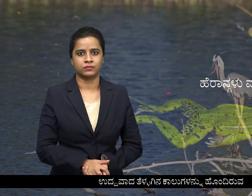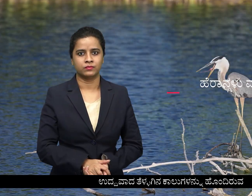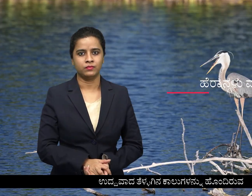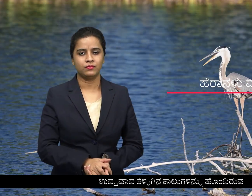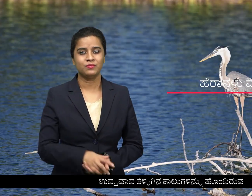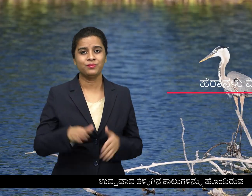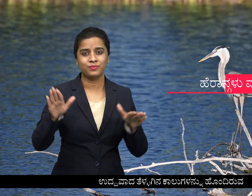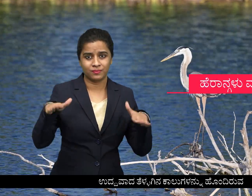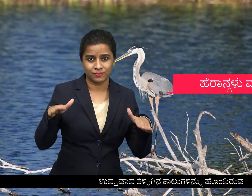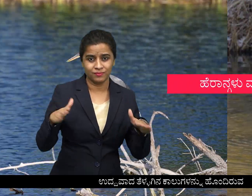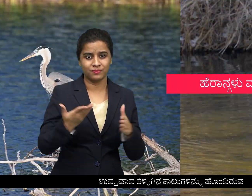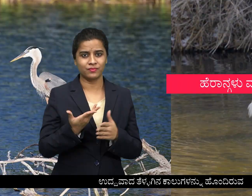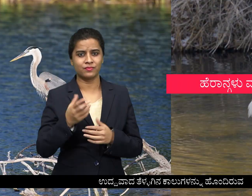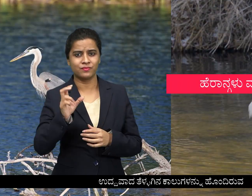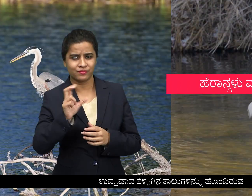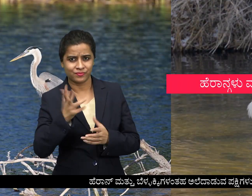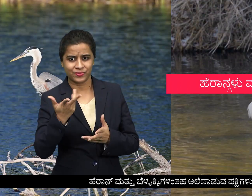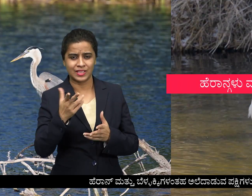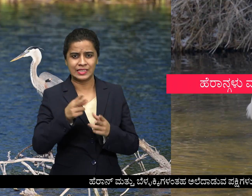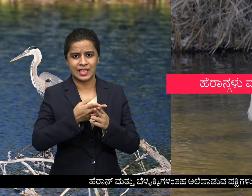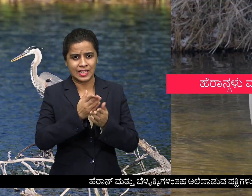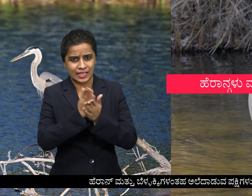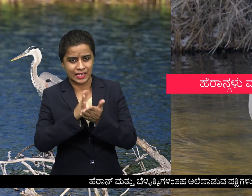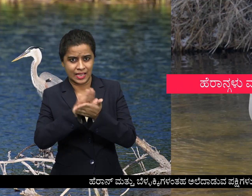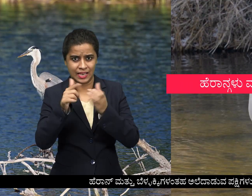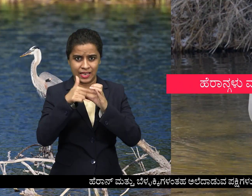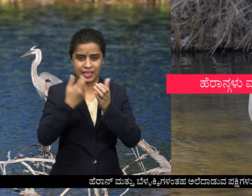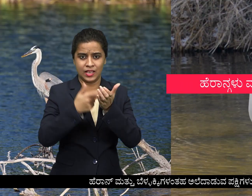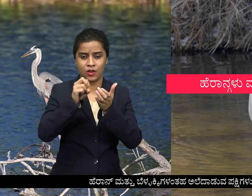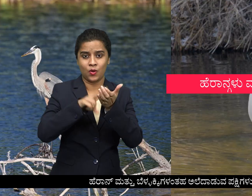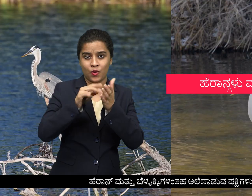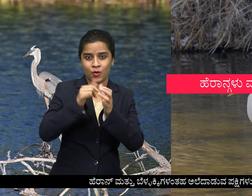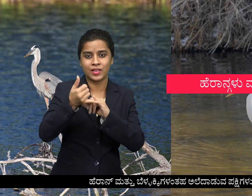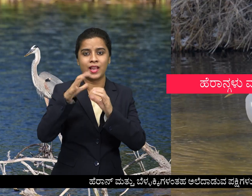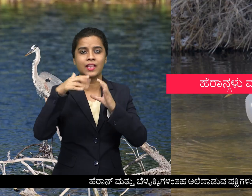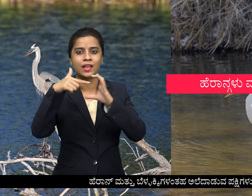ಉದ್ದವಾದ ತೆಳ್ಳಗಿನ ಕಾಲುಗಳನ್ನು ಹೊಂದಿರುವ ಹೆರಾನ್ ಮತ್ತು ಬೆಳ್ಳಕ್ಕಿಗಳಂತಹ ಅಲೆದಾಡುವ ಪಕ್ಷಿಗಳು